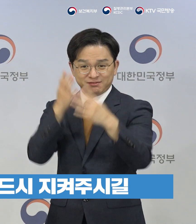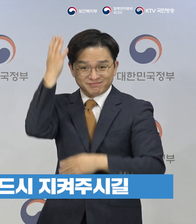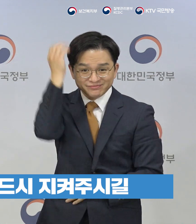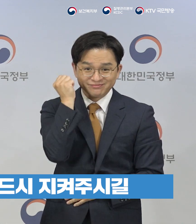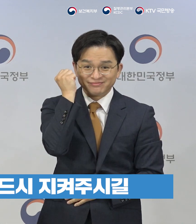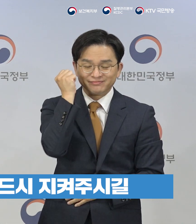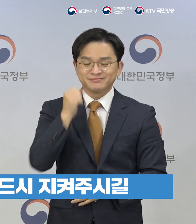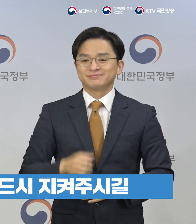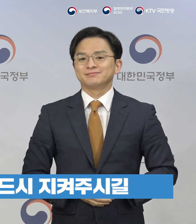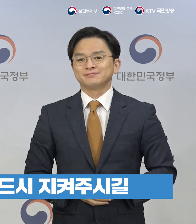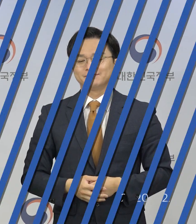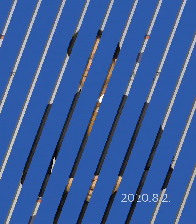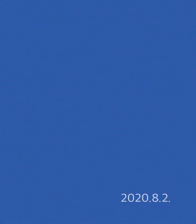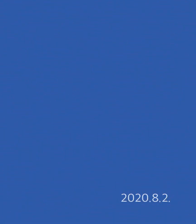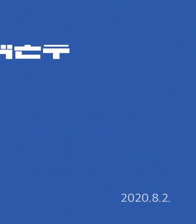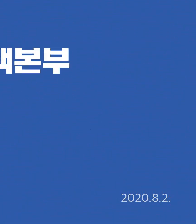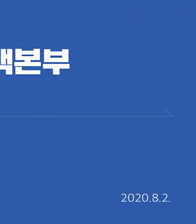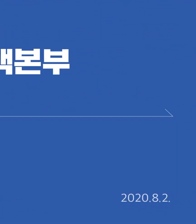재차 당부드립니다.